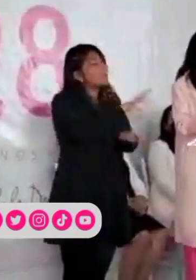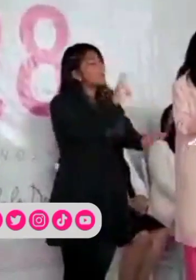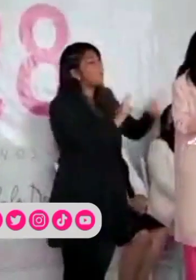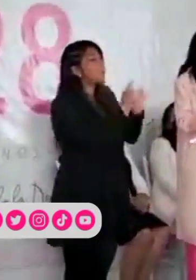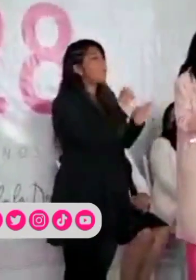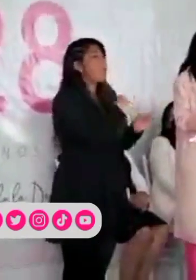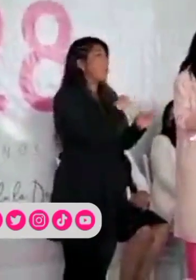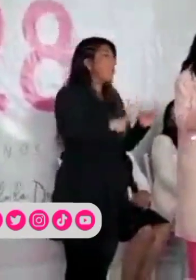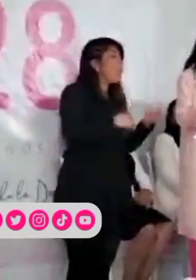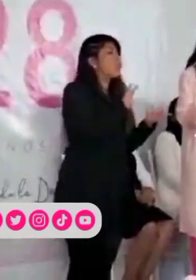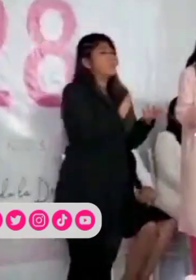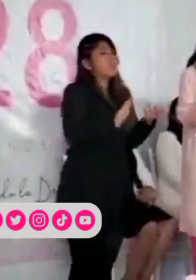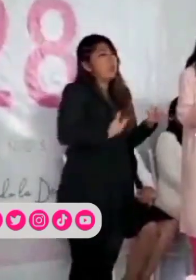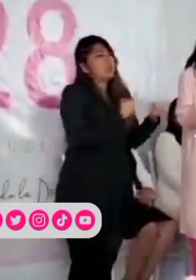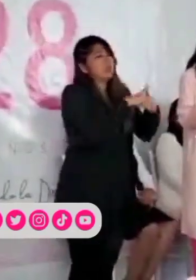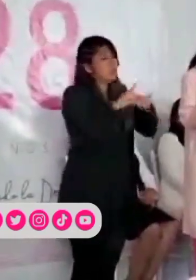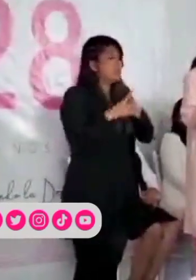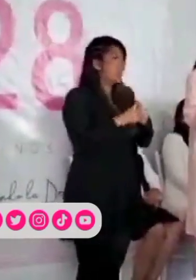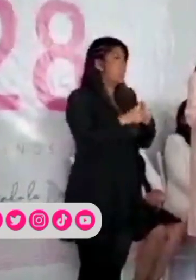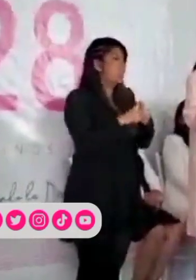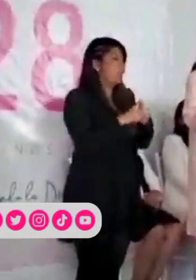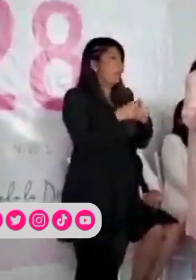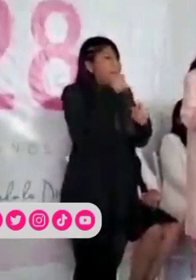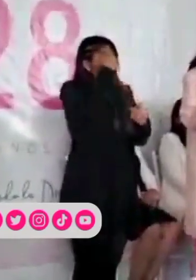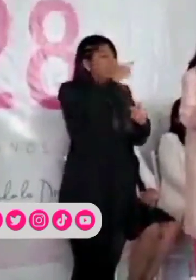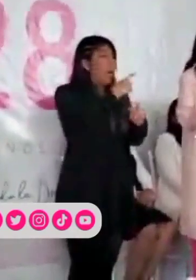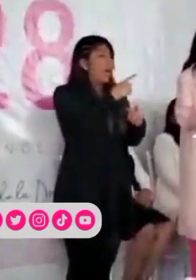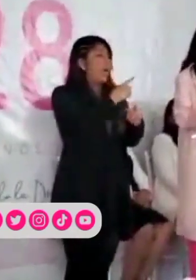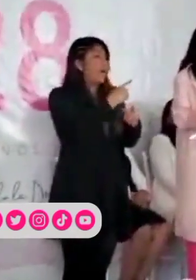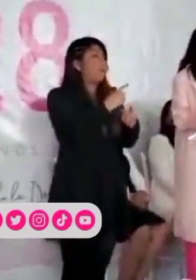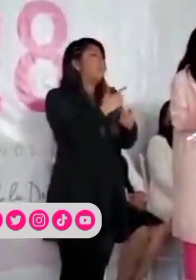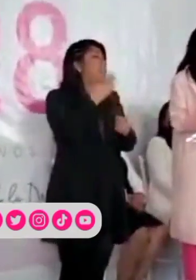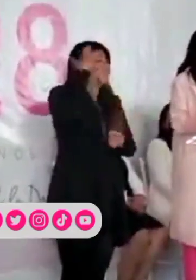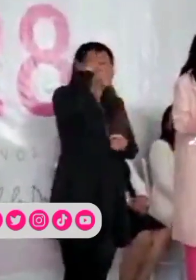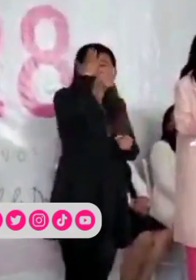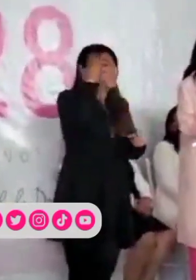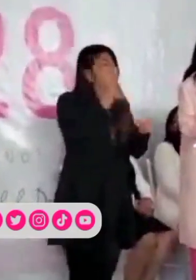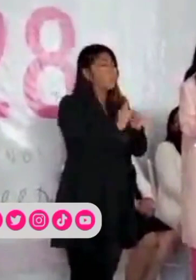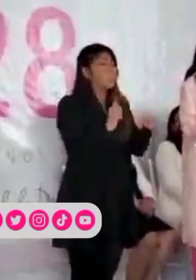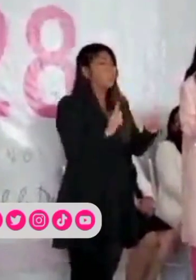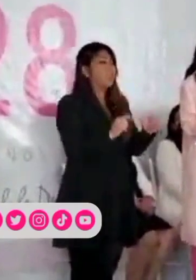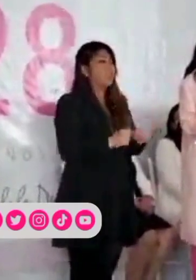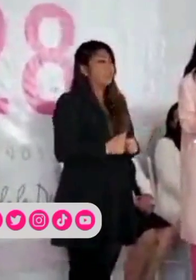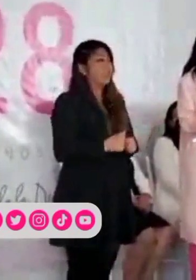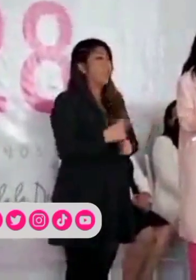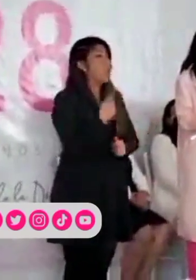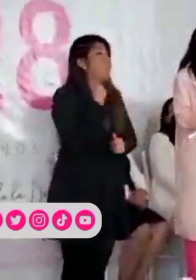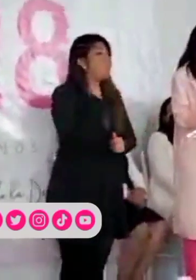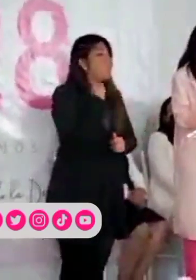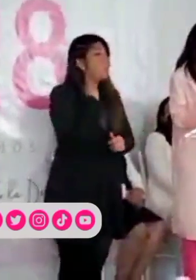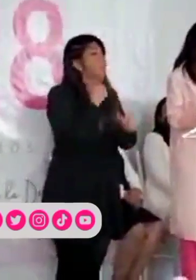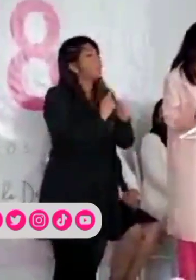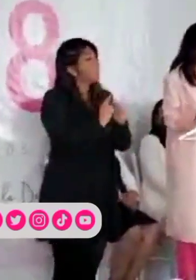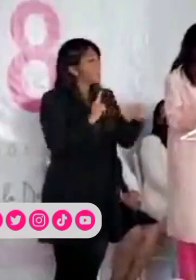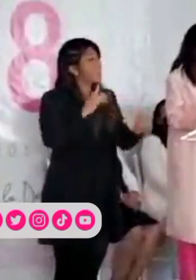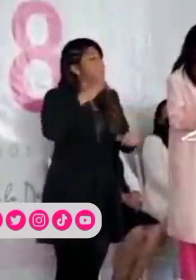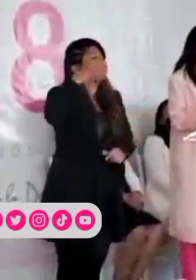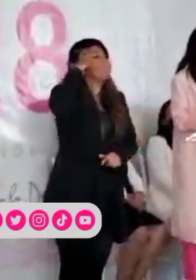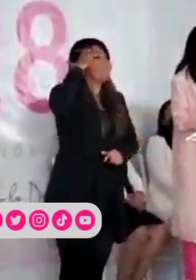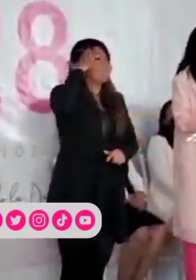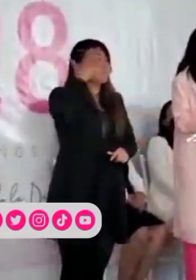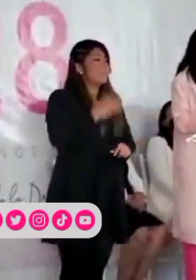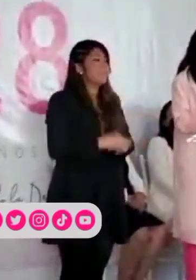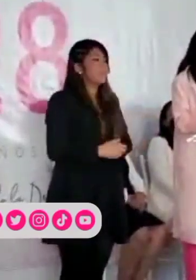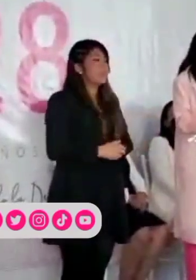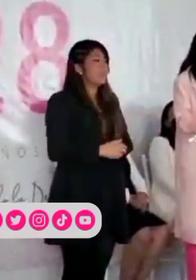es necesario ajustarla a las exigencias en un momento histórico. En política, Tlaxcala no tiene dogmas.